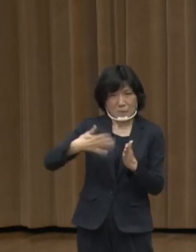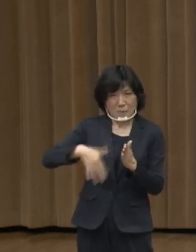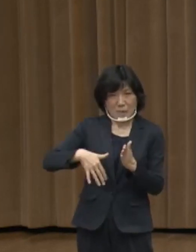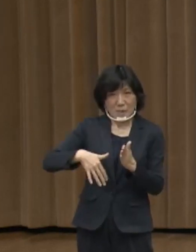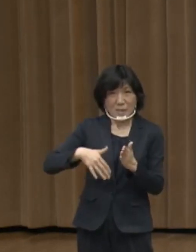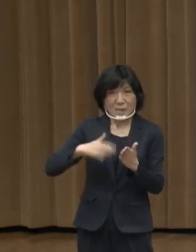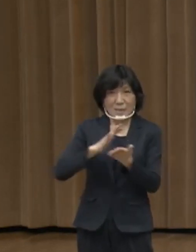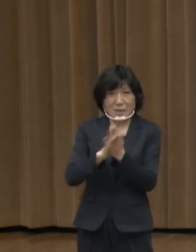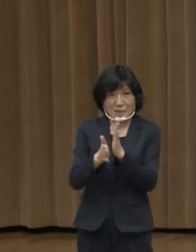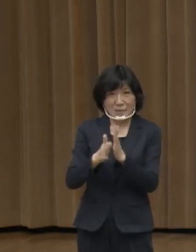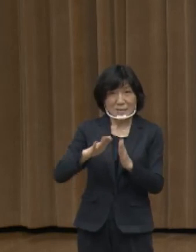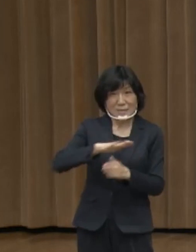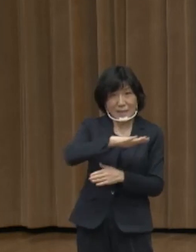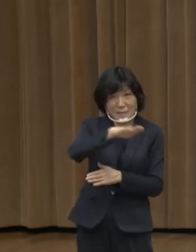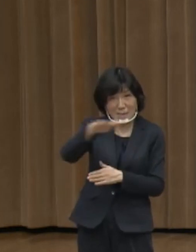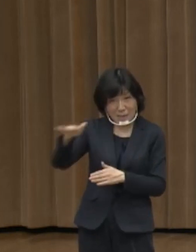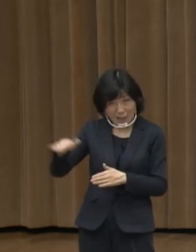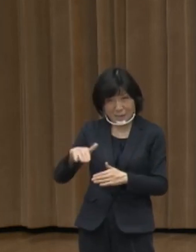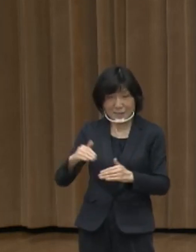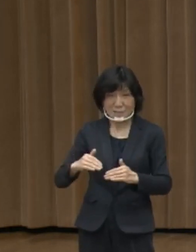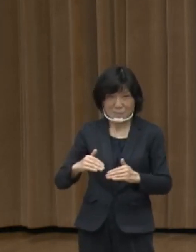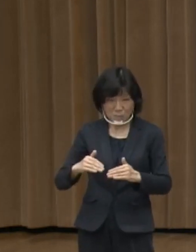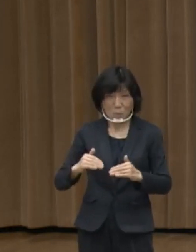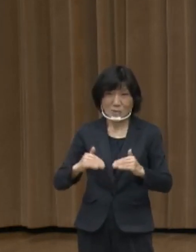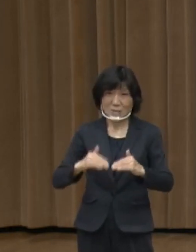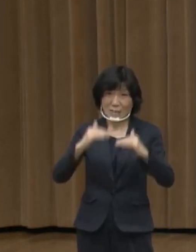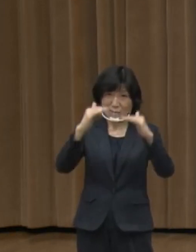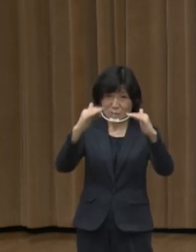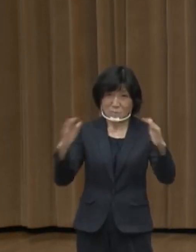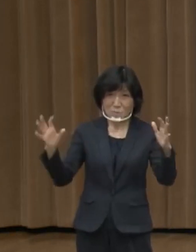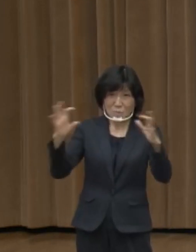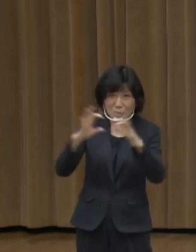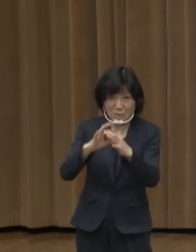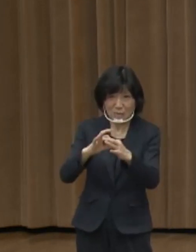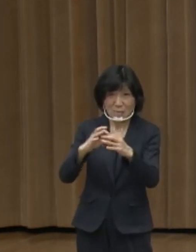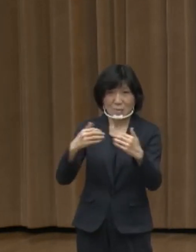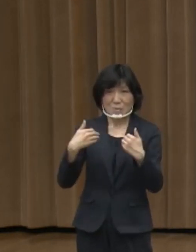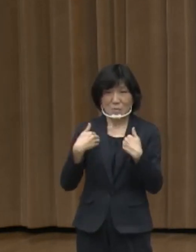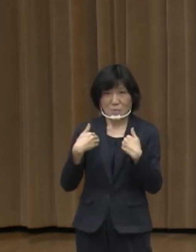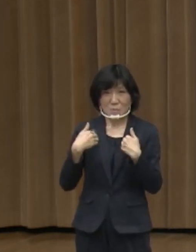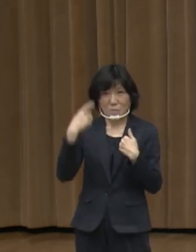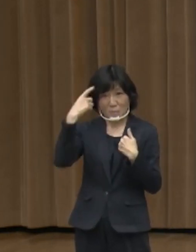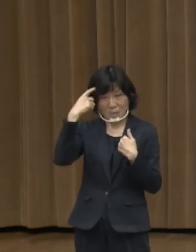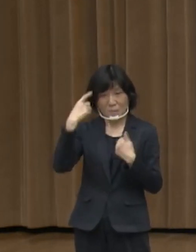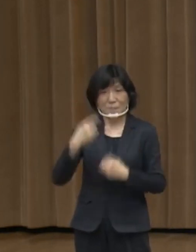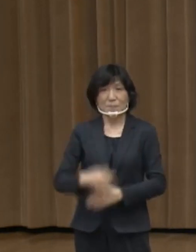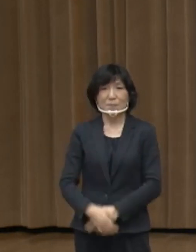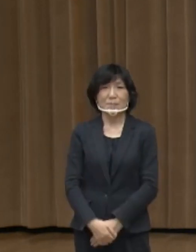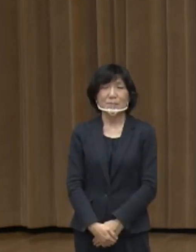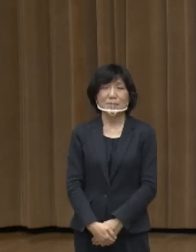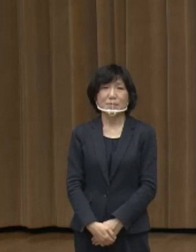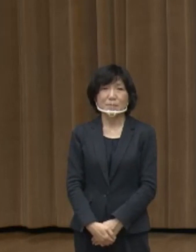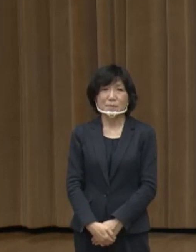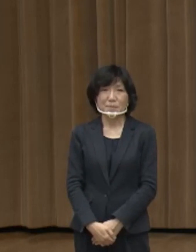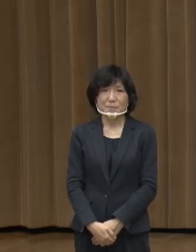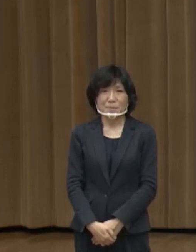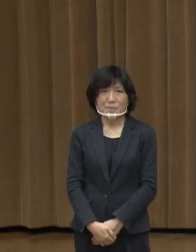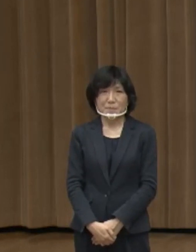県全体の成長に結びつけていくことが今後の我々の課題だと思っています。